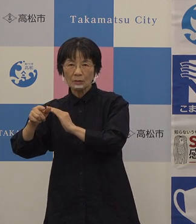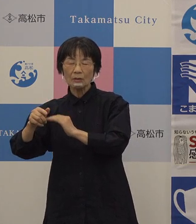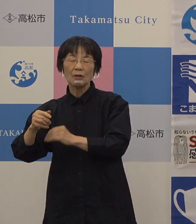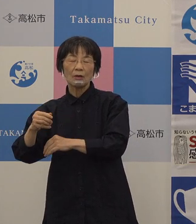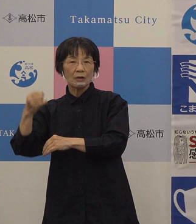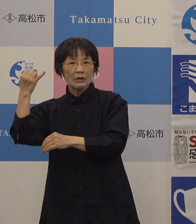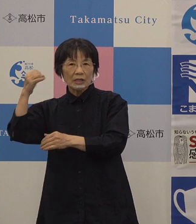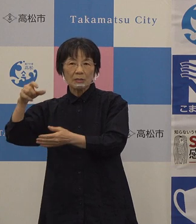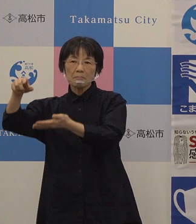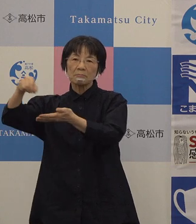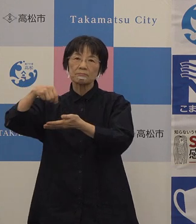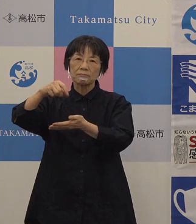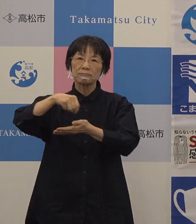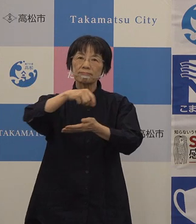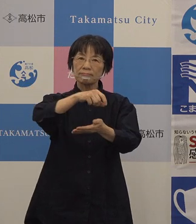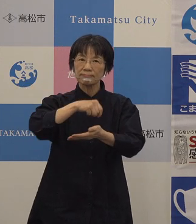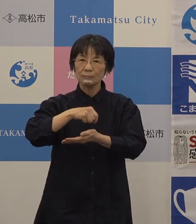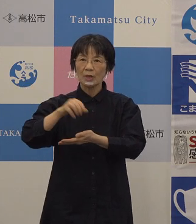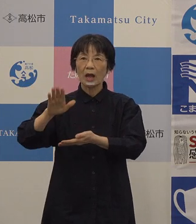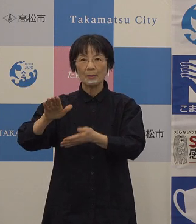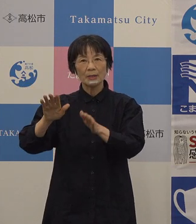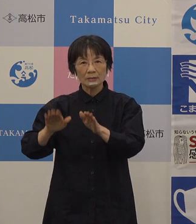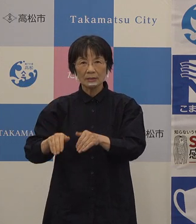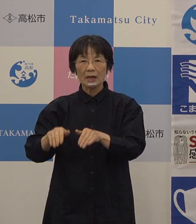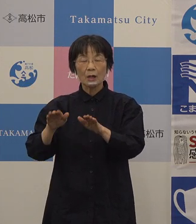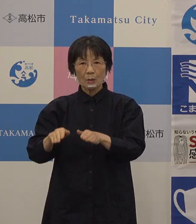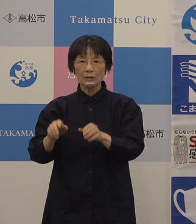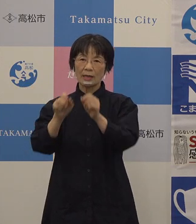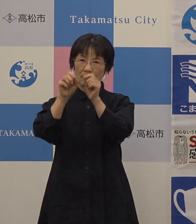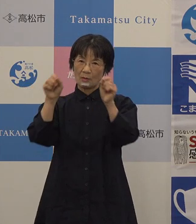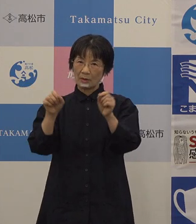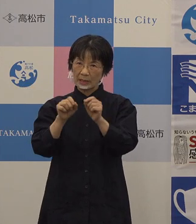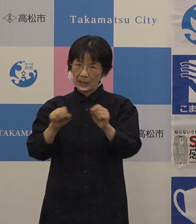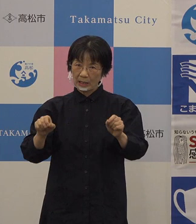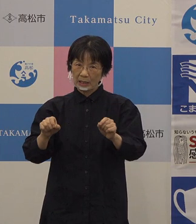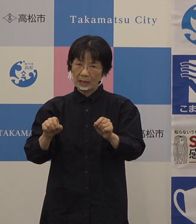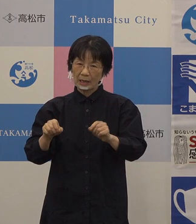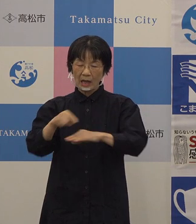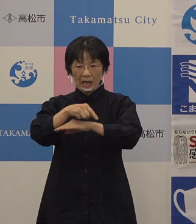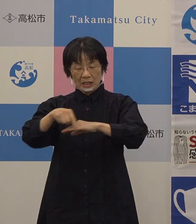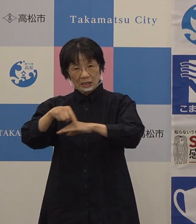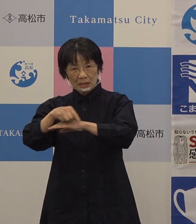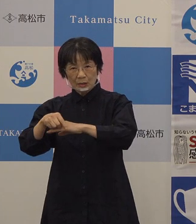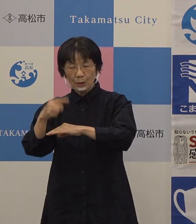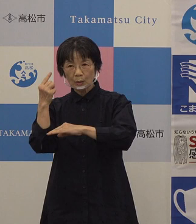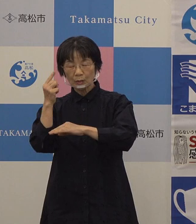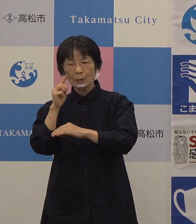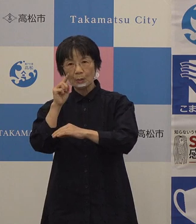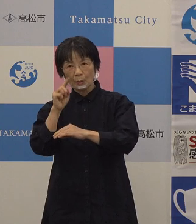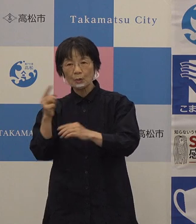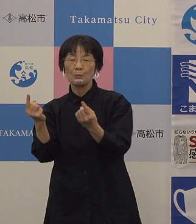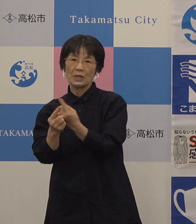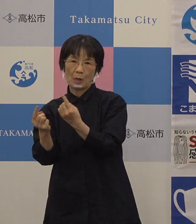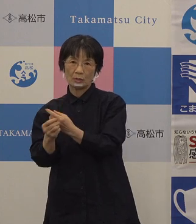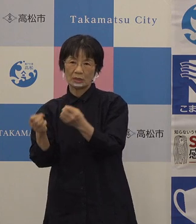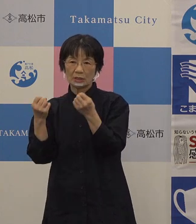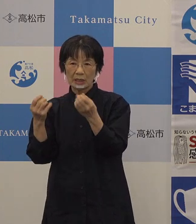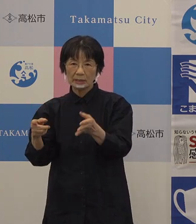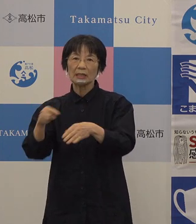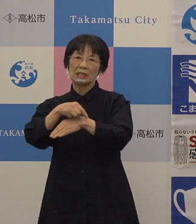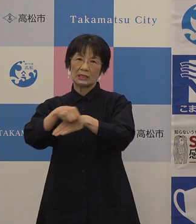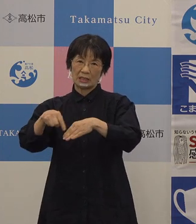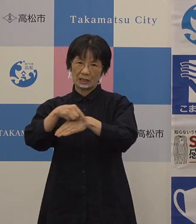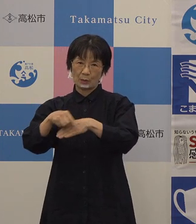くいただいております。まあ、今回の調査結果を受けまして、事業の見直しはもちろんでございますけれども、新たな事業の実